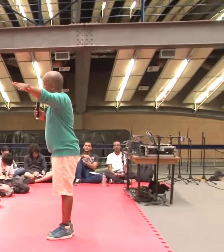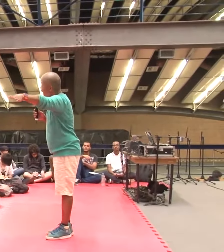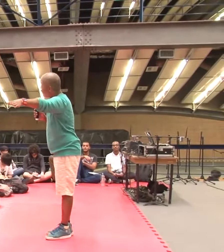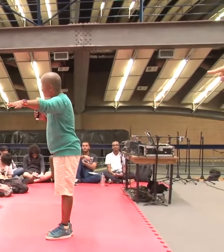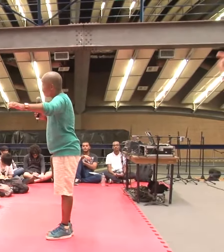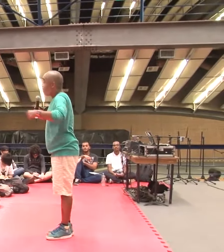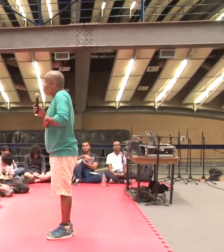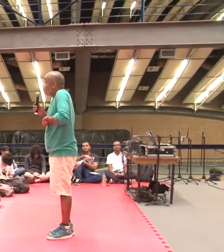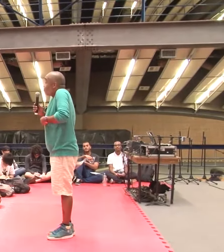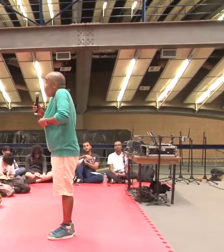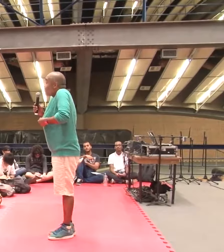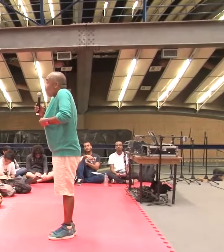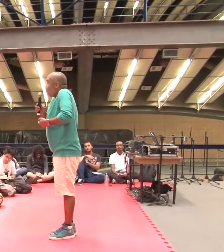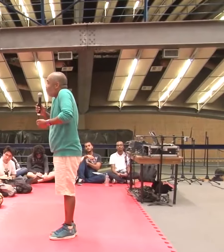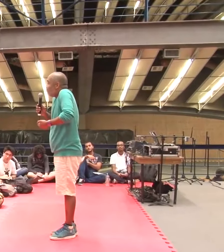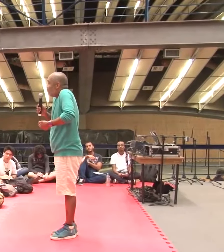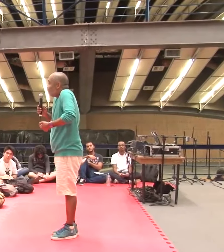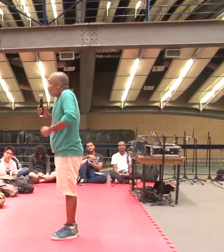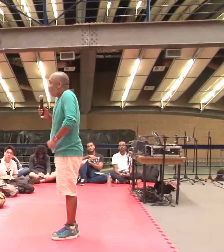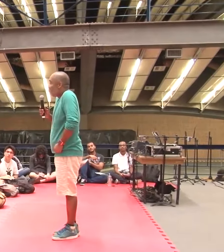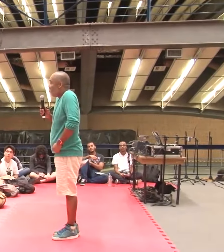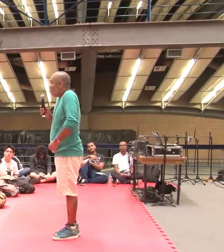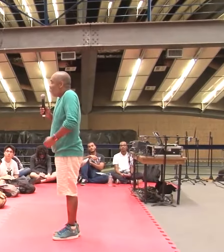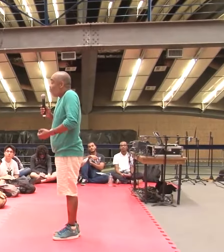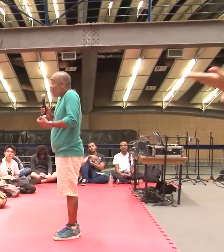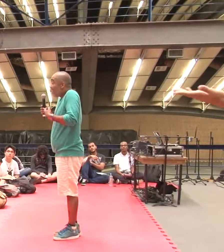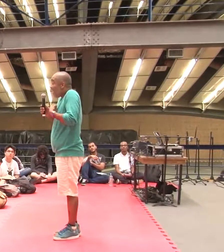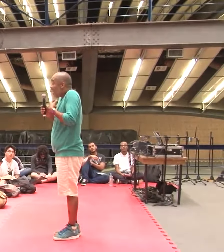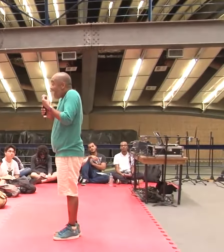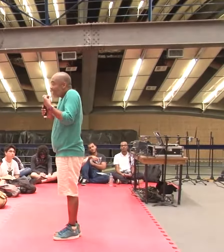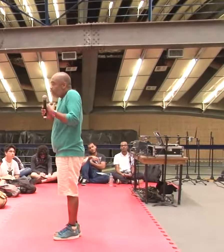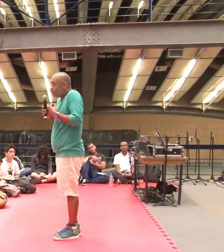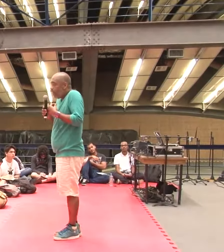Ele estava de camisa até agora, vestiu casaco. Como é que